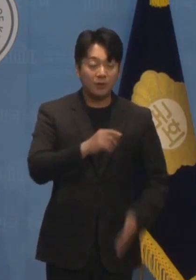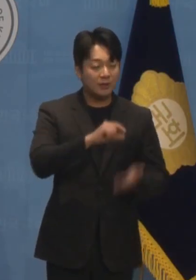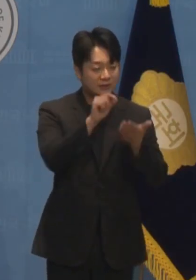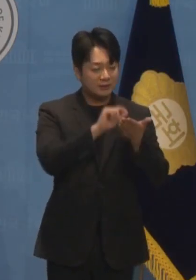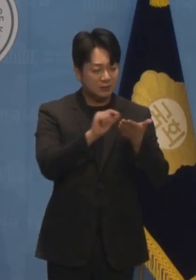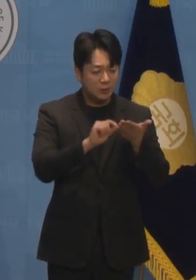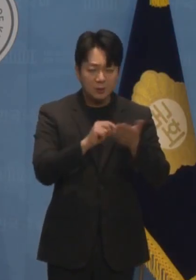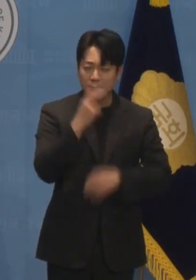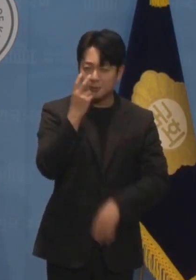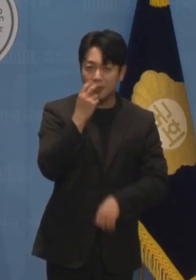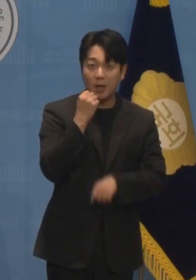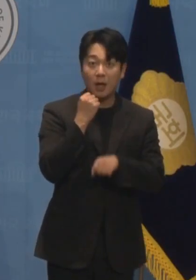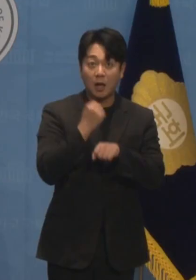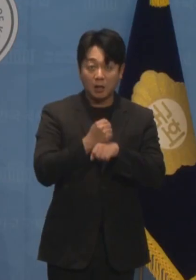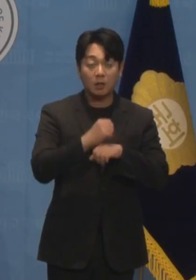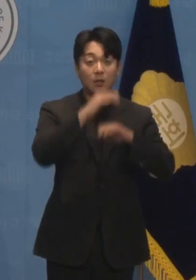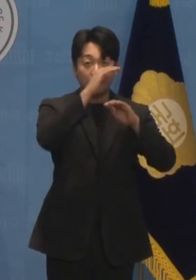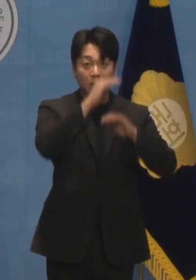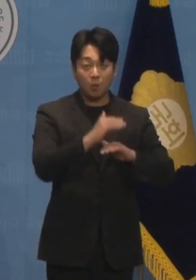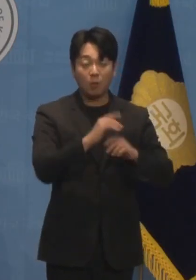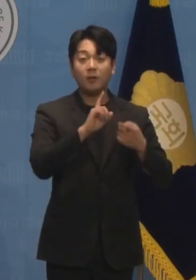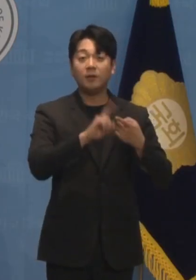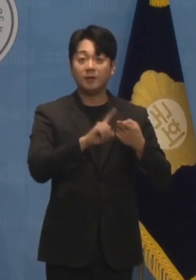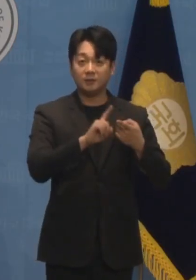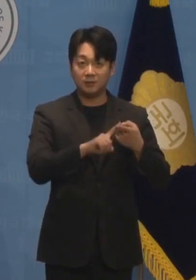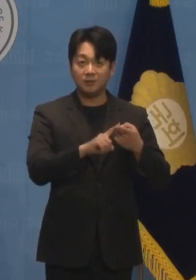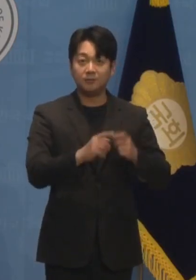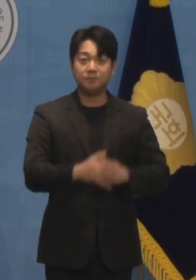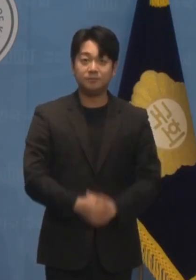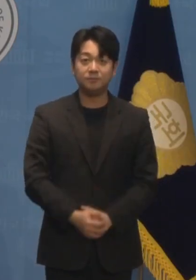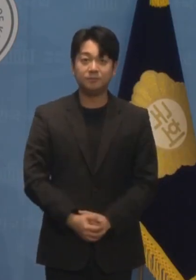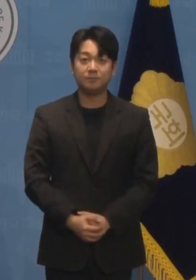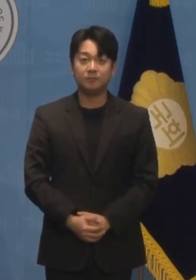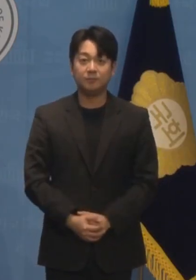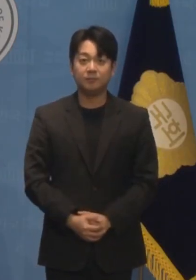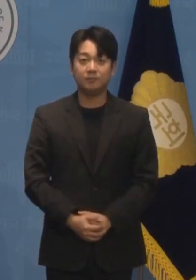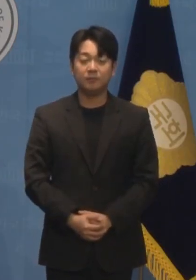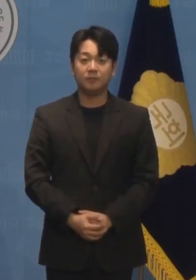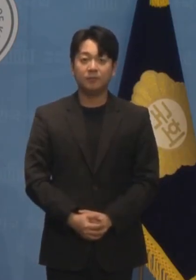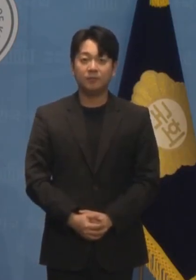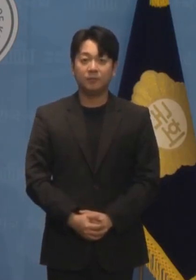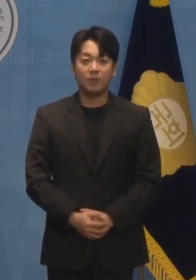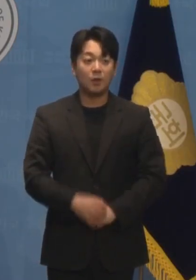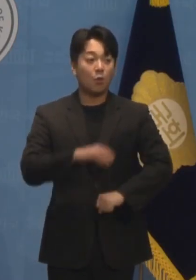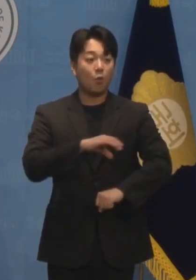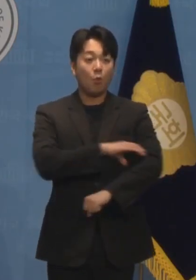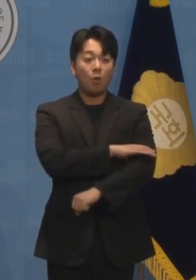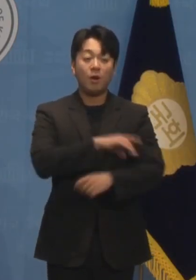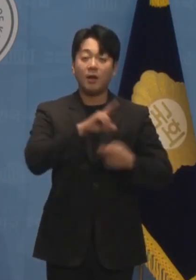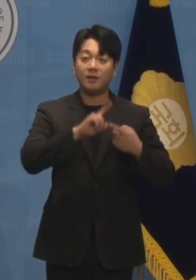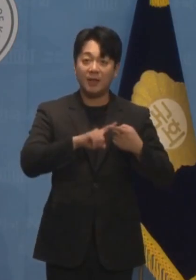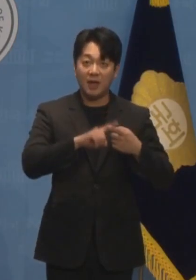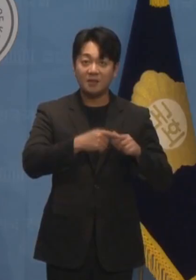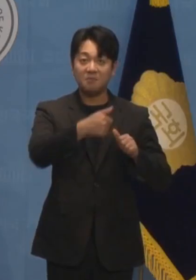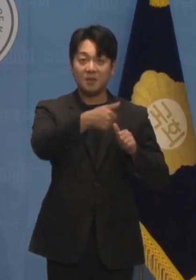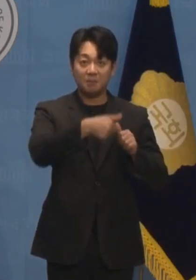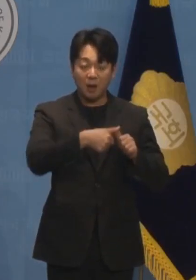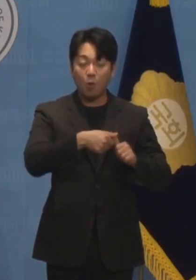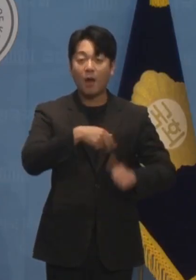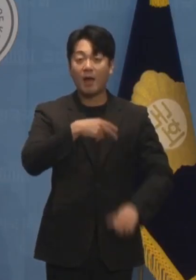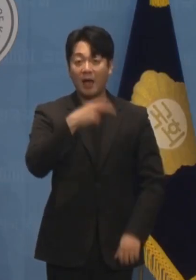마음대로 기사화하고 저희 민주당은 물론이고 권력에 대한 감시와 비판 기능이 활발하게 진행될